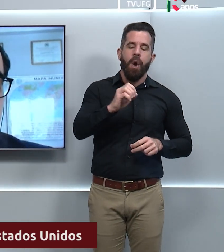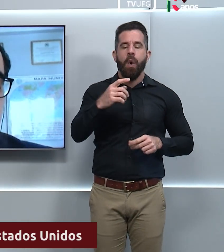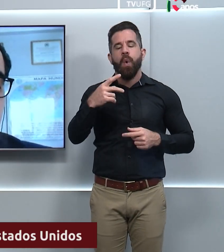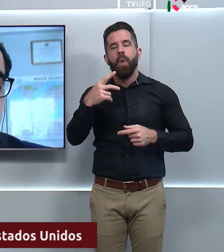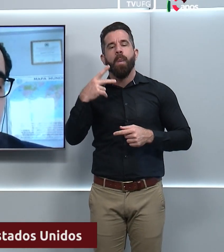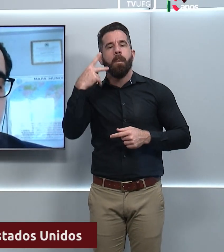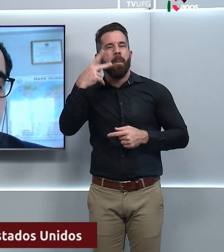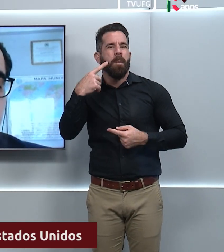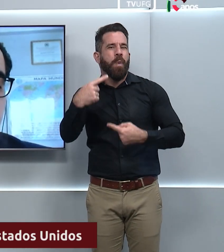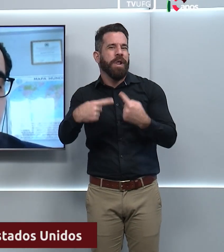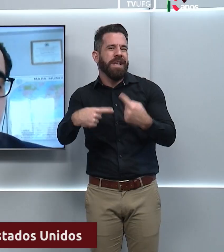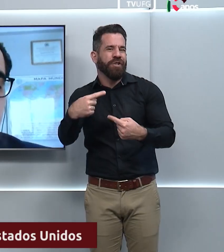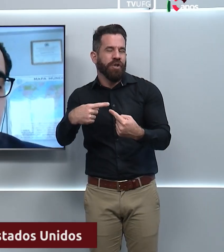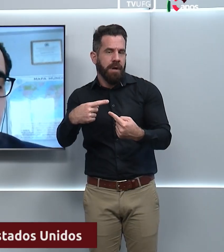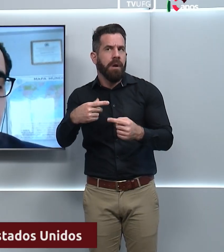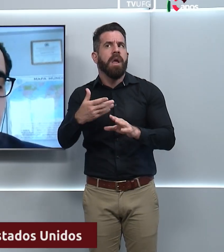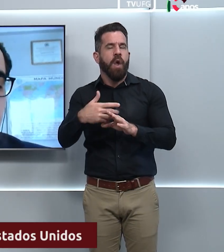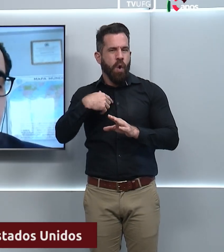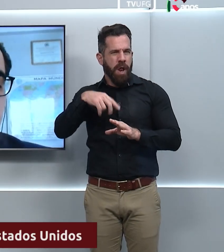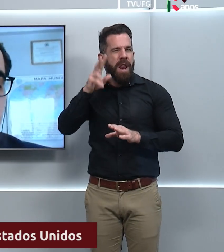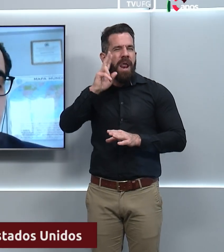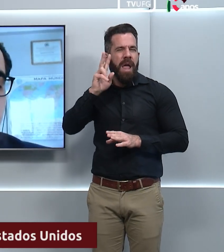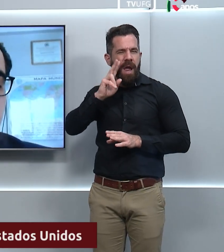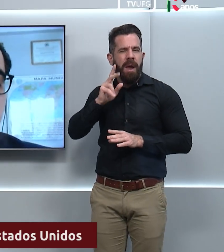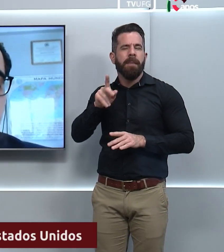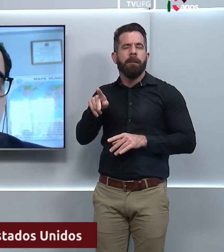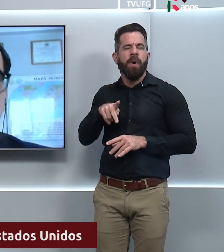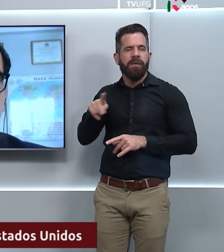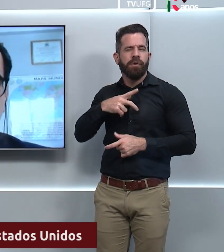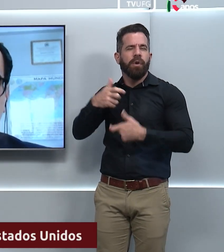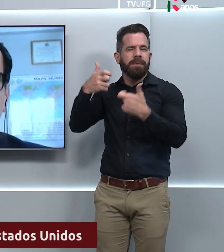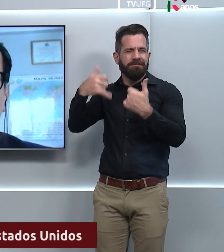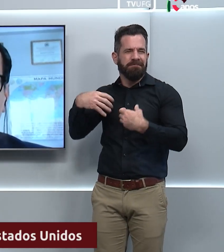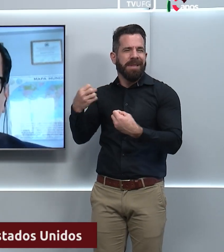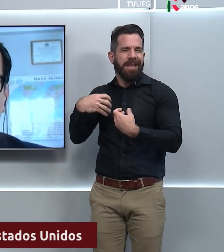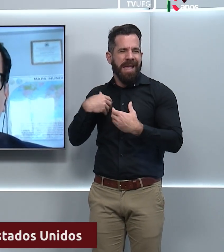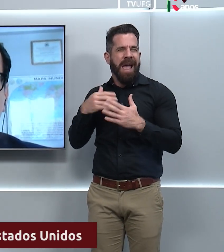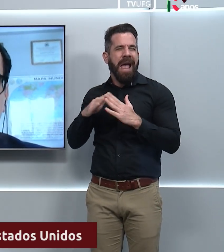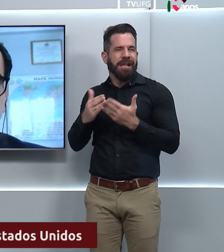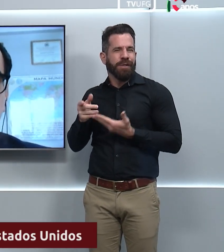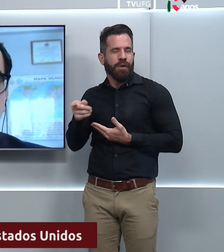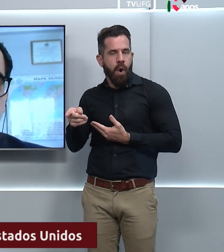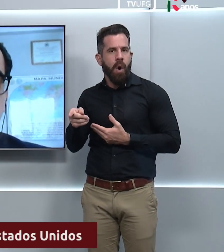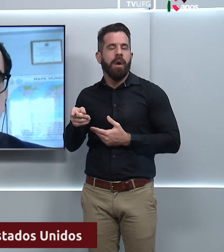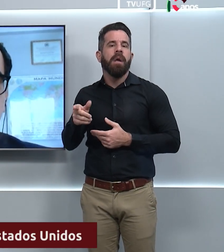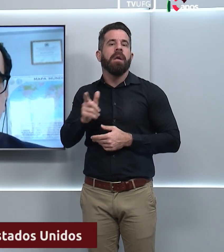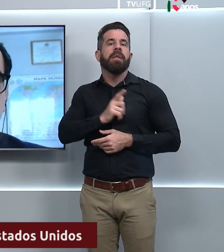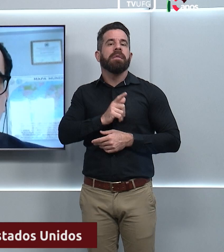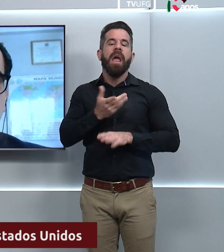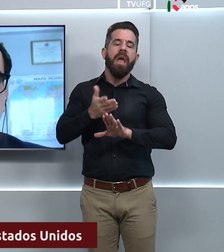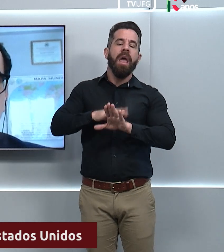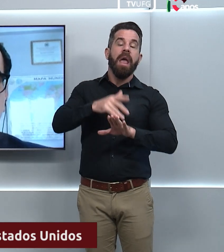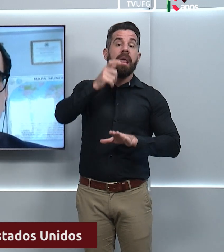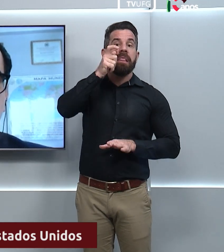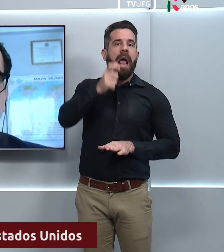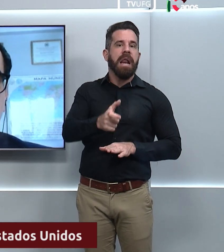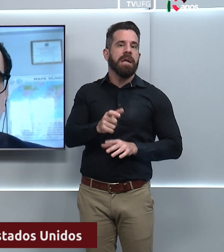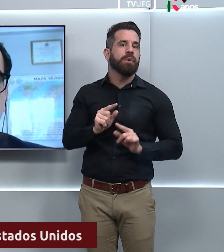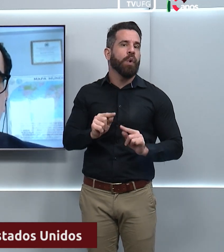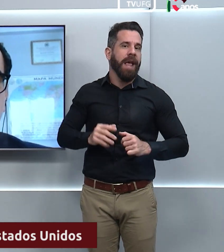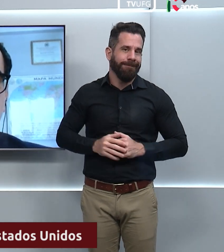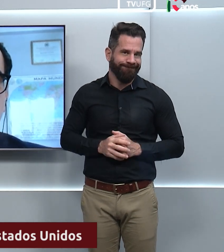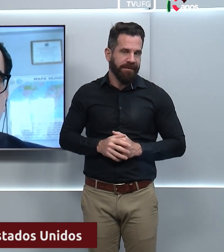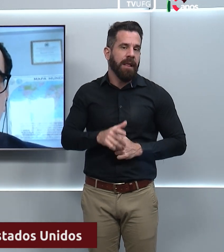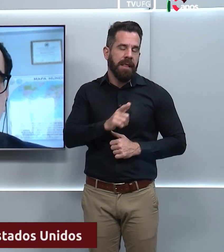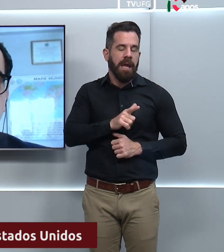que sempre é uma questão de interesse. Quais são os interesses dos Estados Unidos, quais são os interesses da Venezuela e